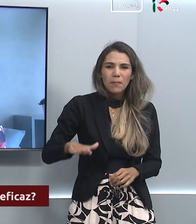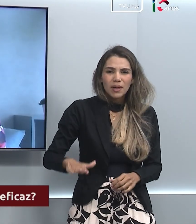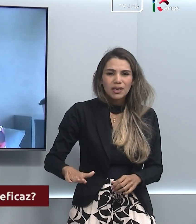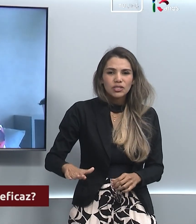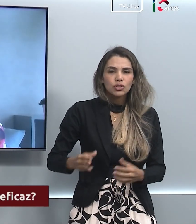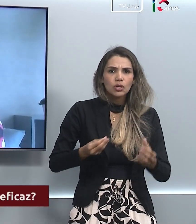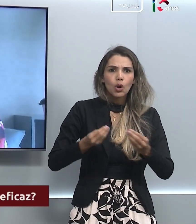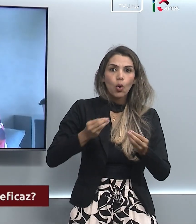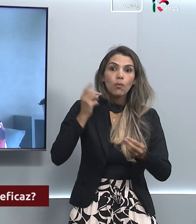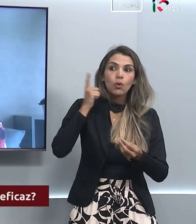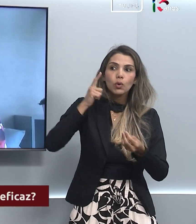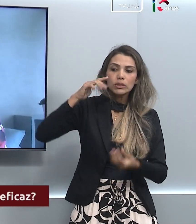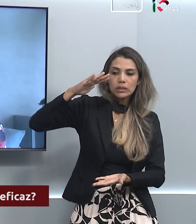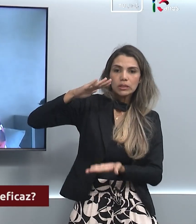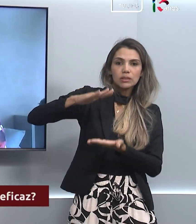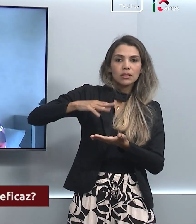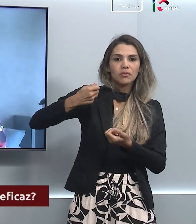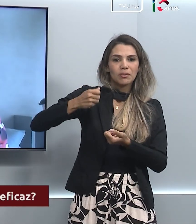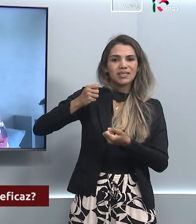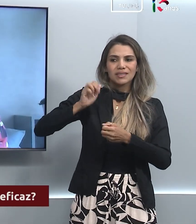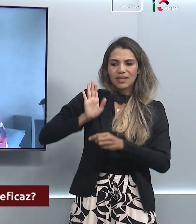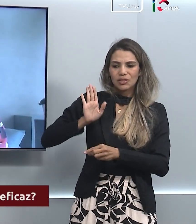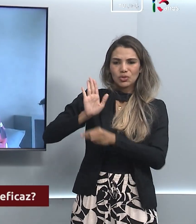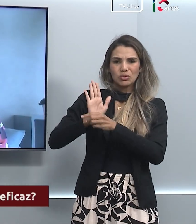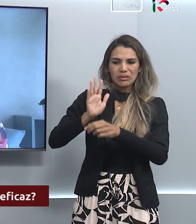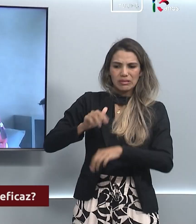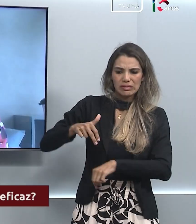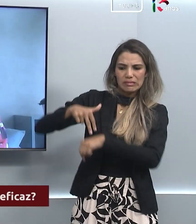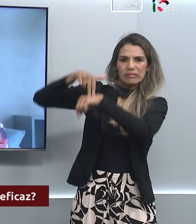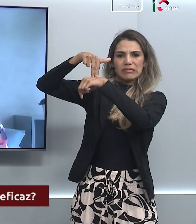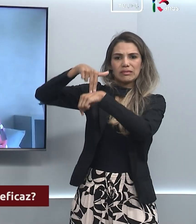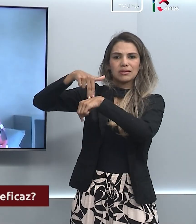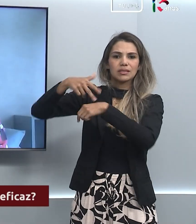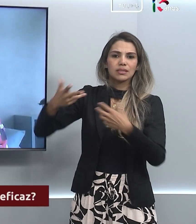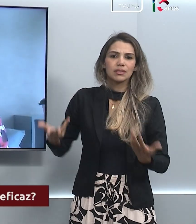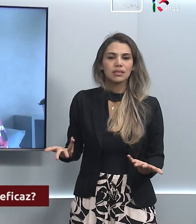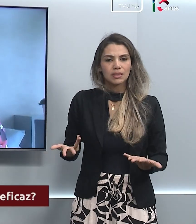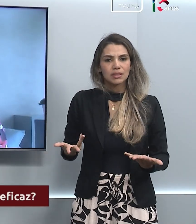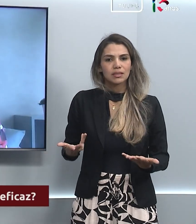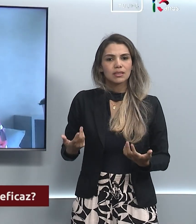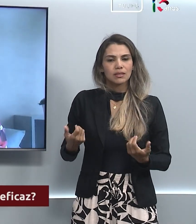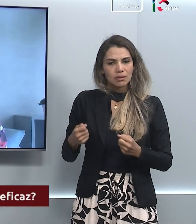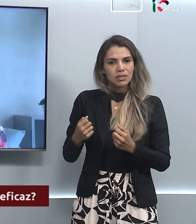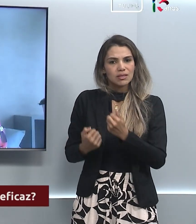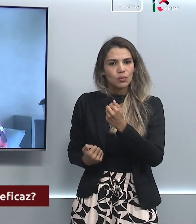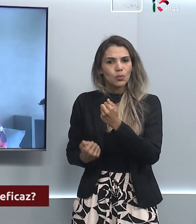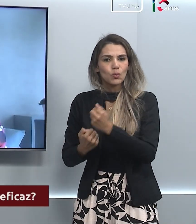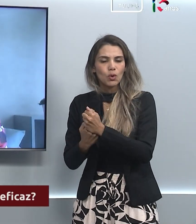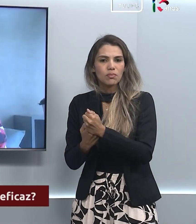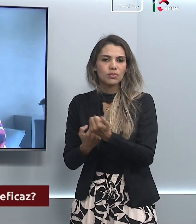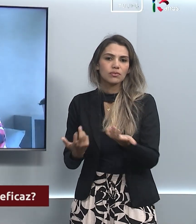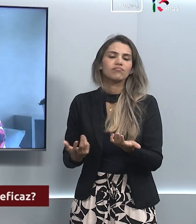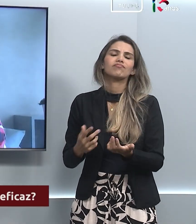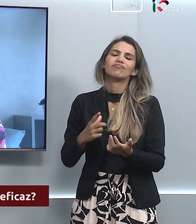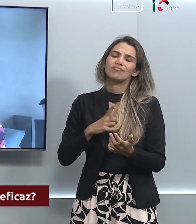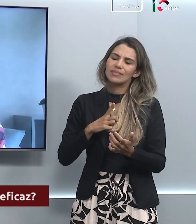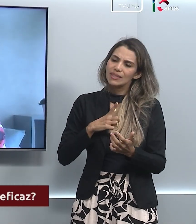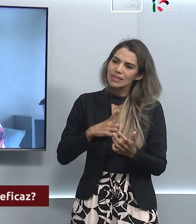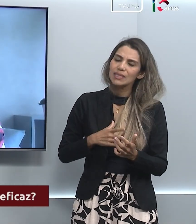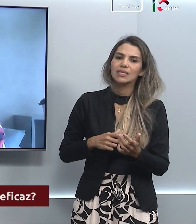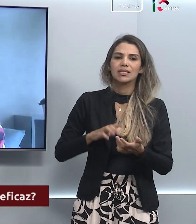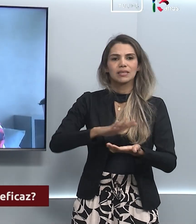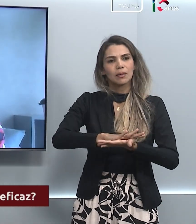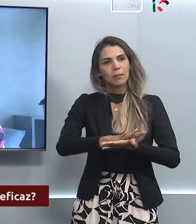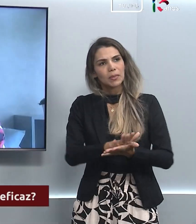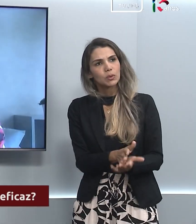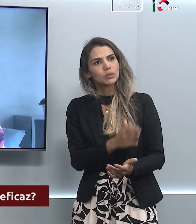esse exame. Elas vão precisar de ajuda. Nós temos ainda muito preconceito e discriminação em relação